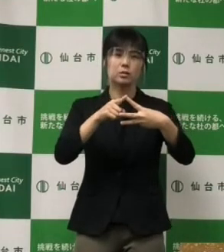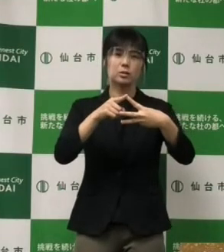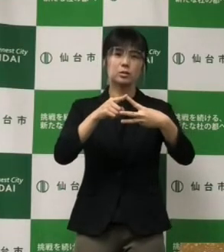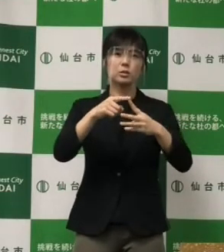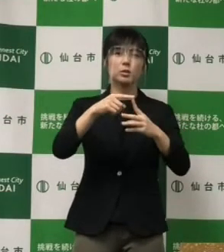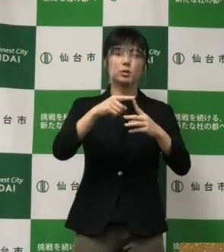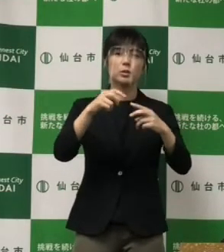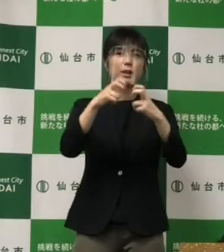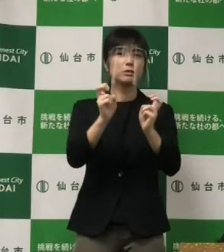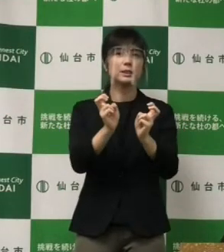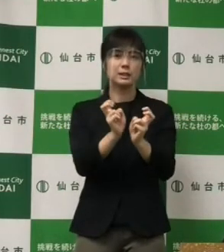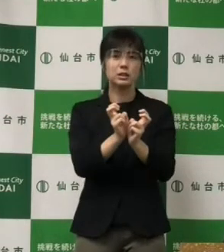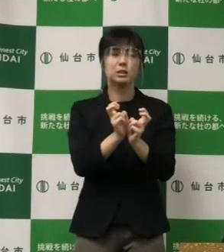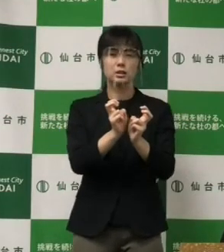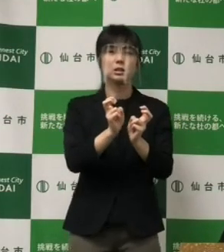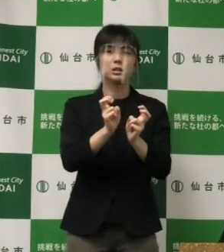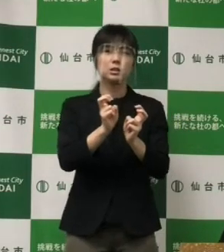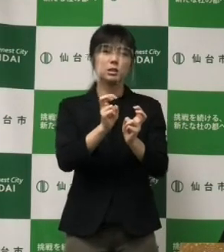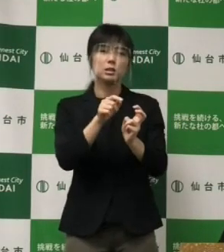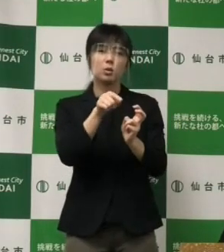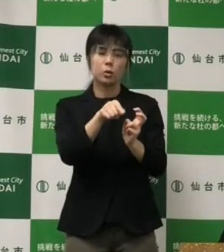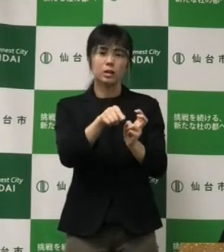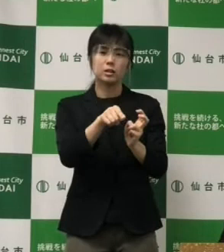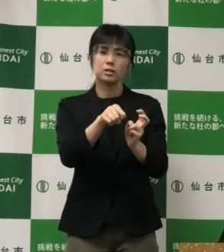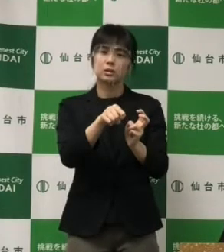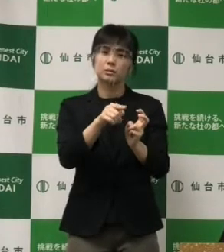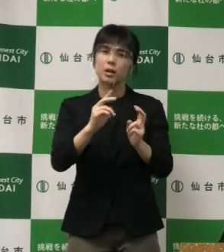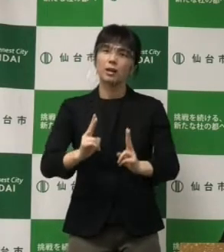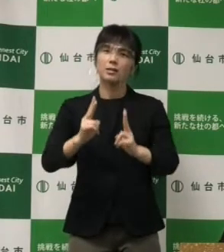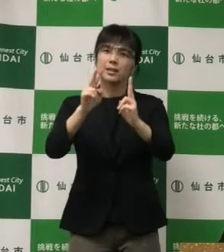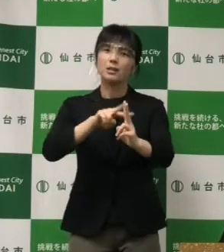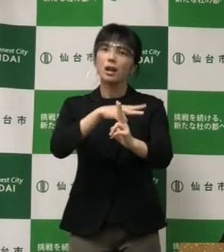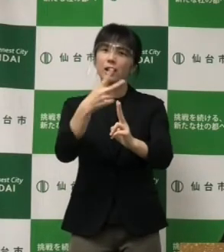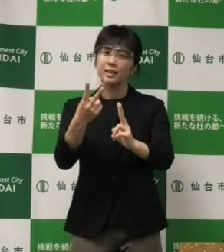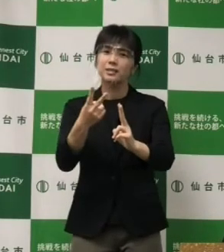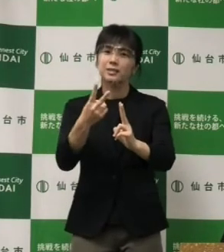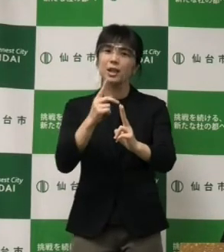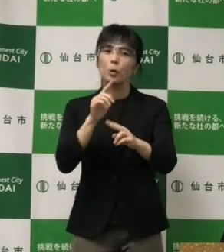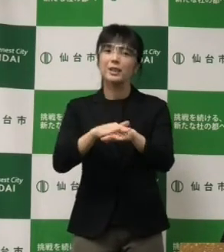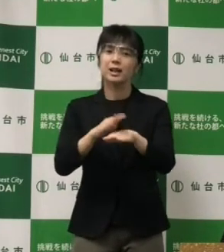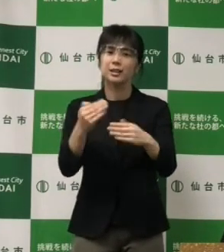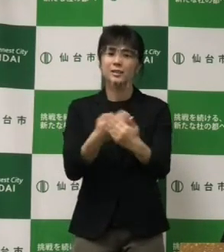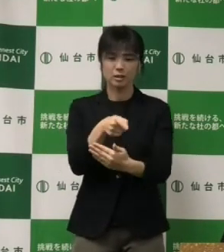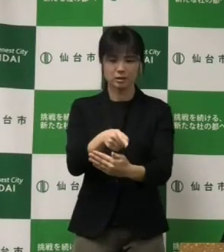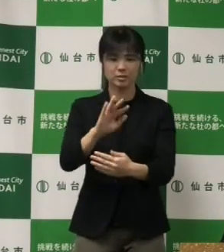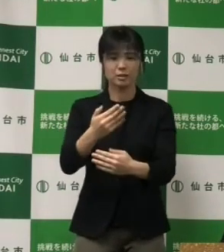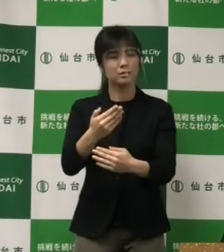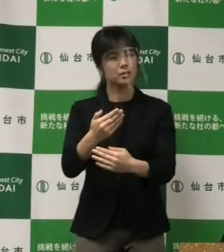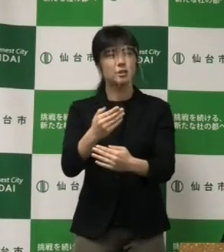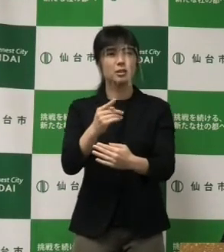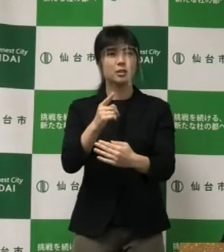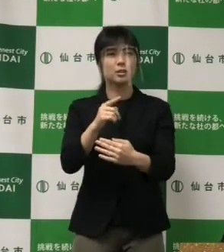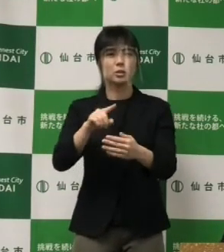ですか、もう全部、一応建て替えという形ではあると思うんですが、ほとんど地主も地権者も